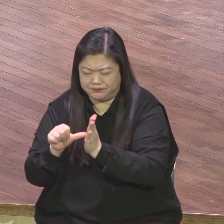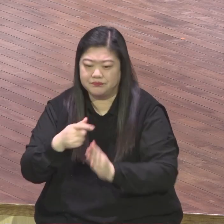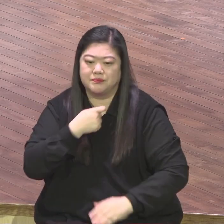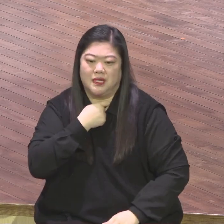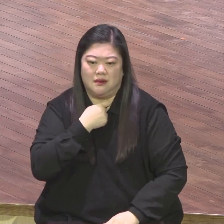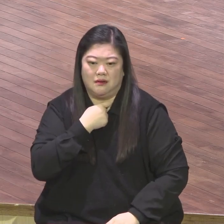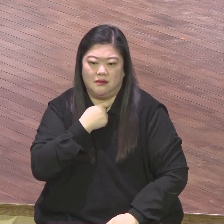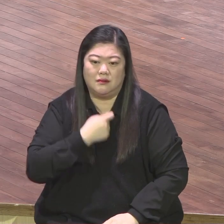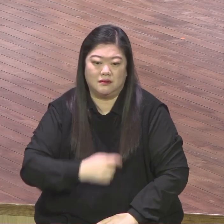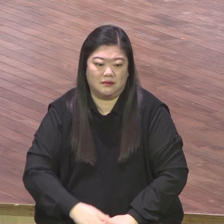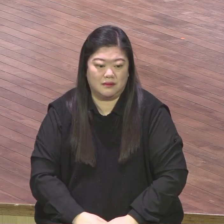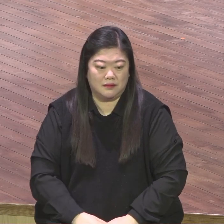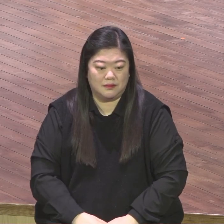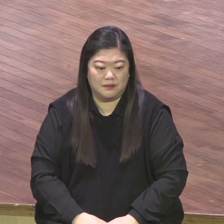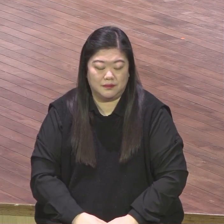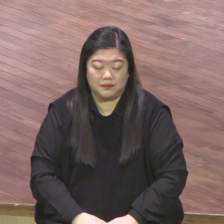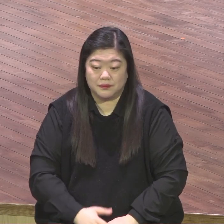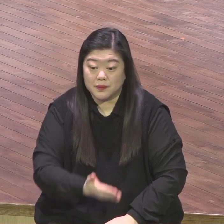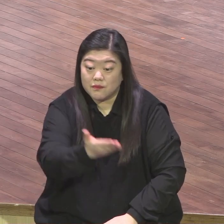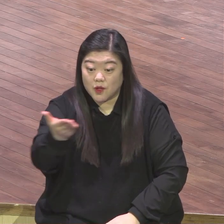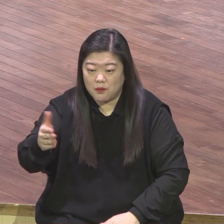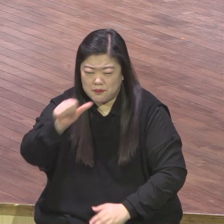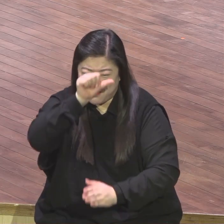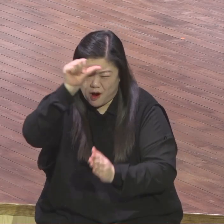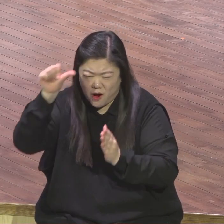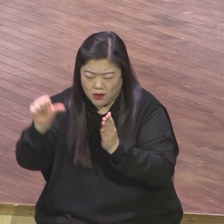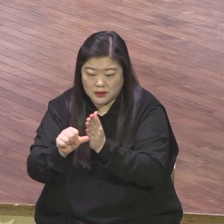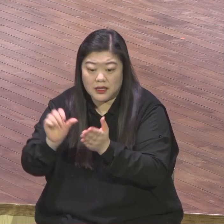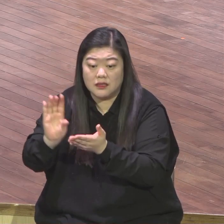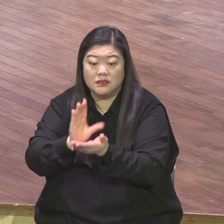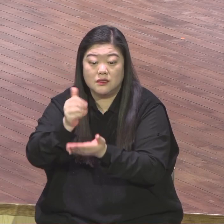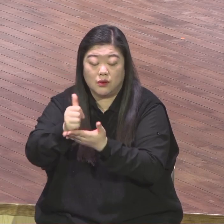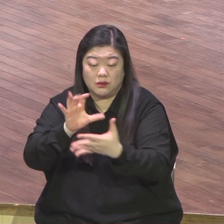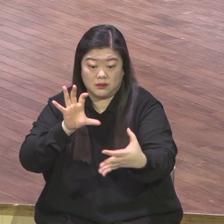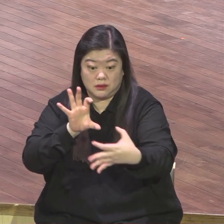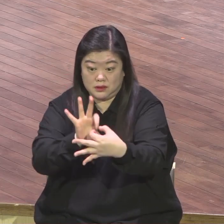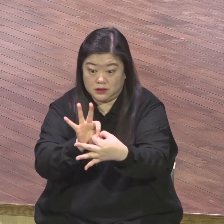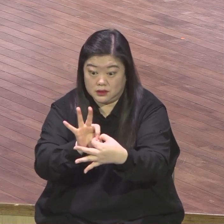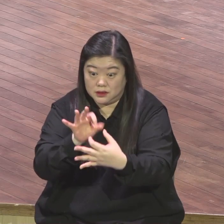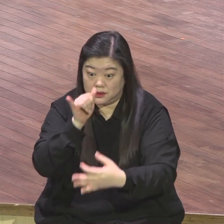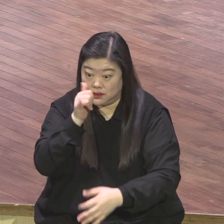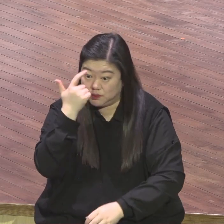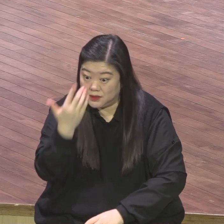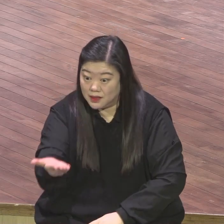묵상해 보세요. 그리스도 예수께 내가 붙잡혀 있는 삶인지 아닌지.